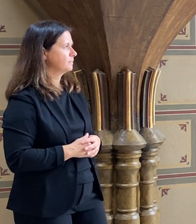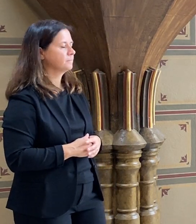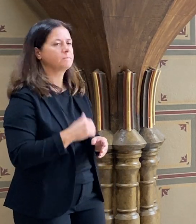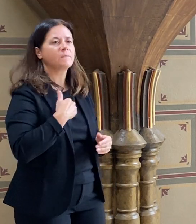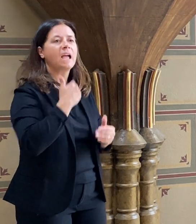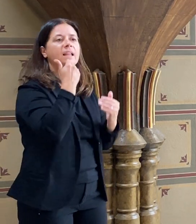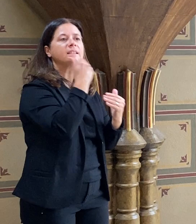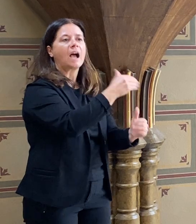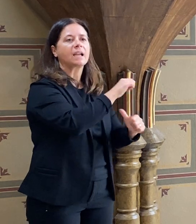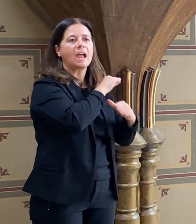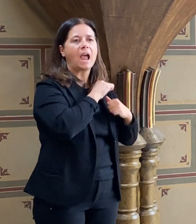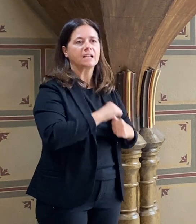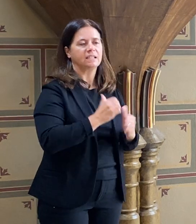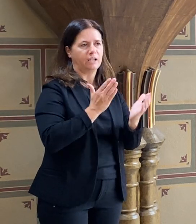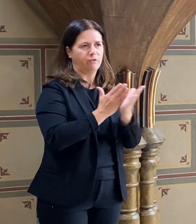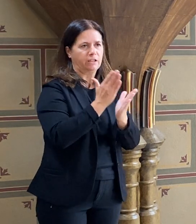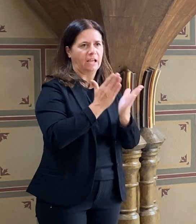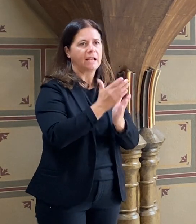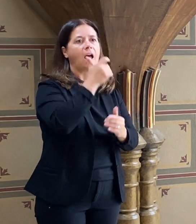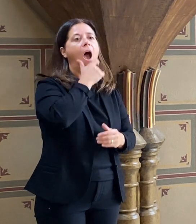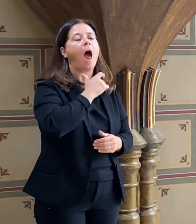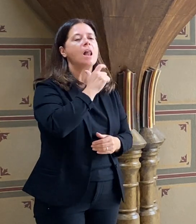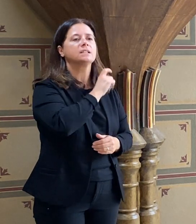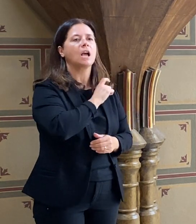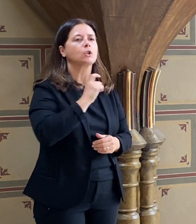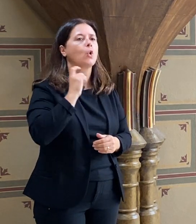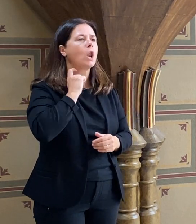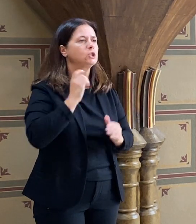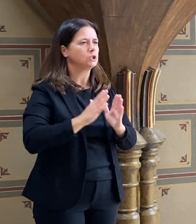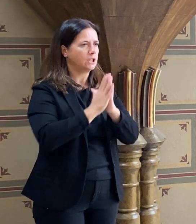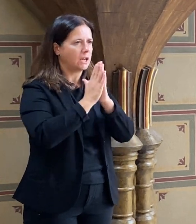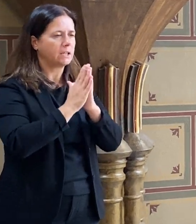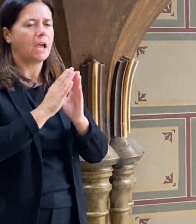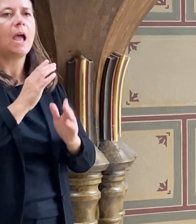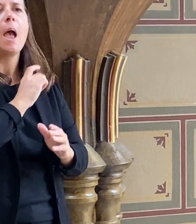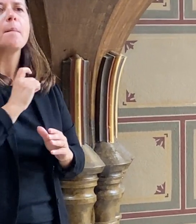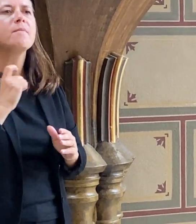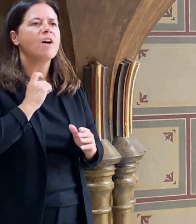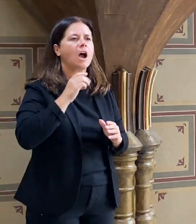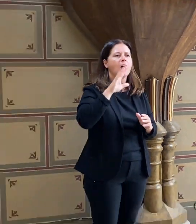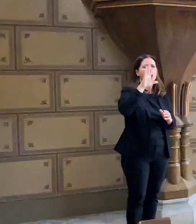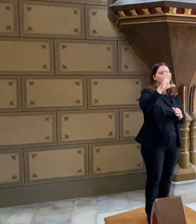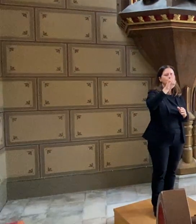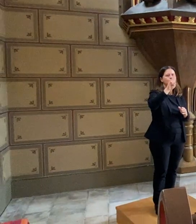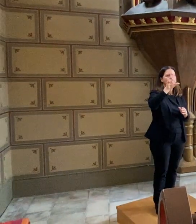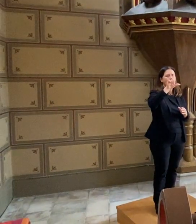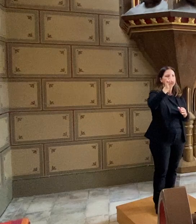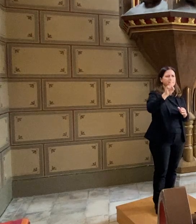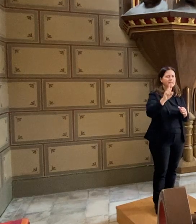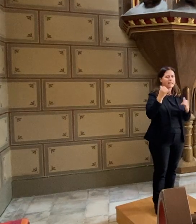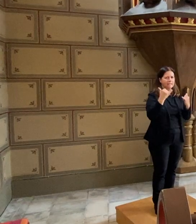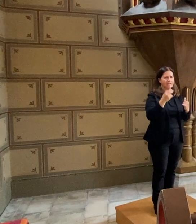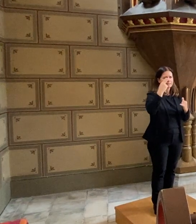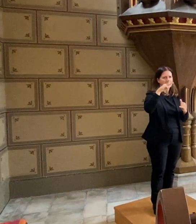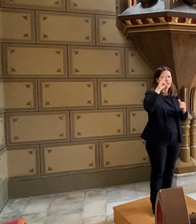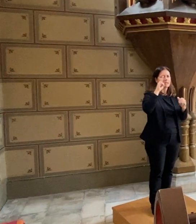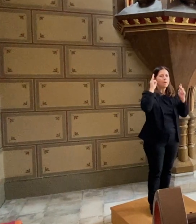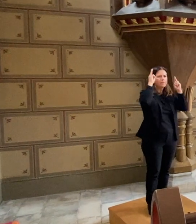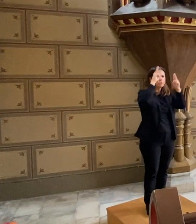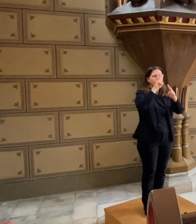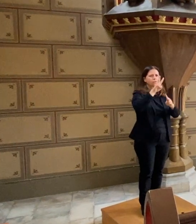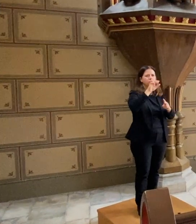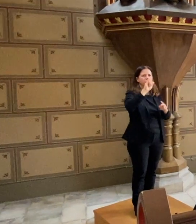Danke herzlich dem Vertreter der altkatholischen Kirche, Pfarrer Thomas Schulz, und darf nun Herrn Bischofsvikar